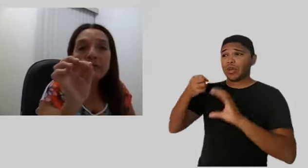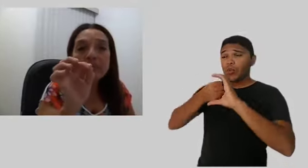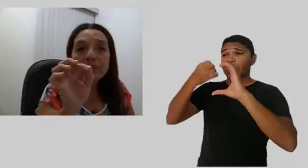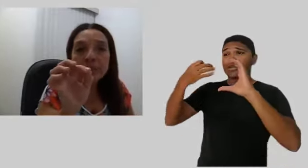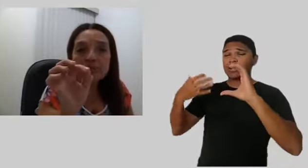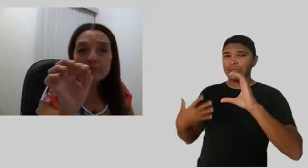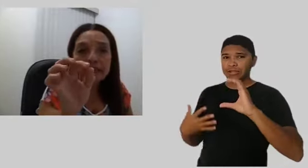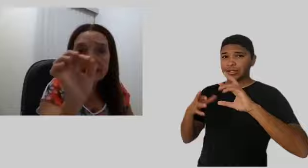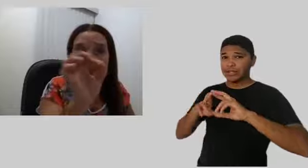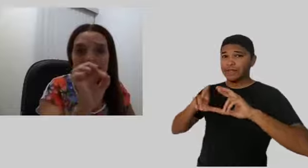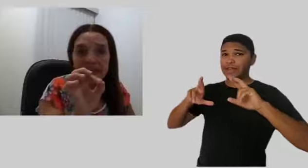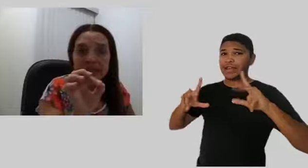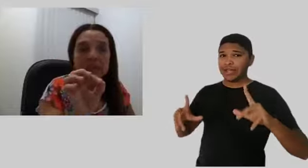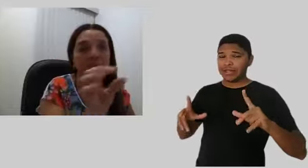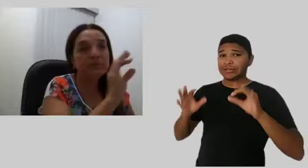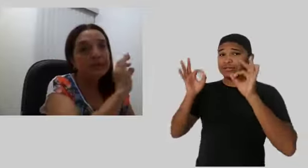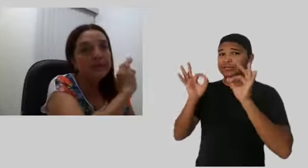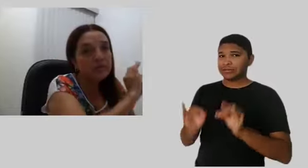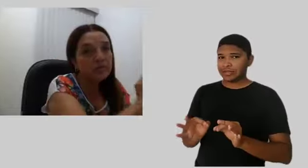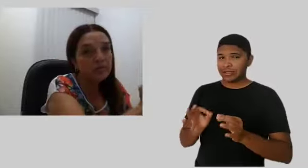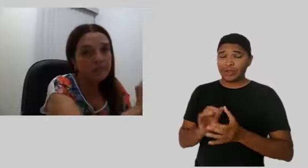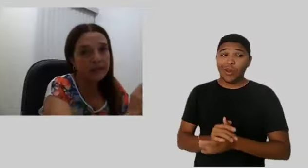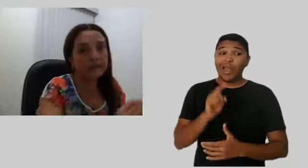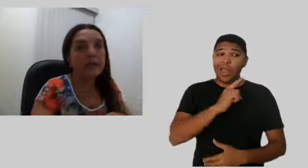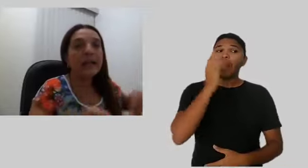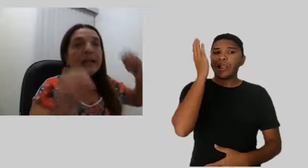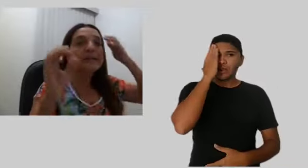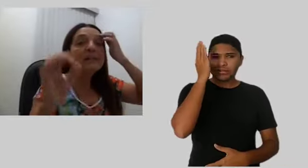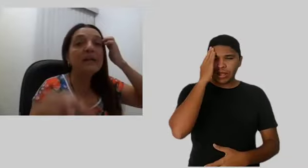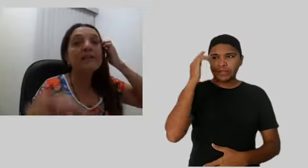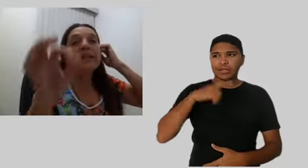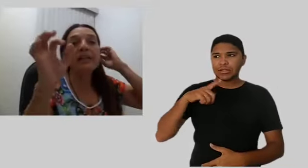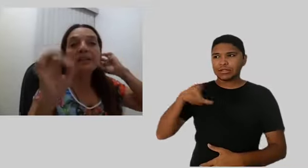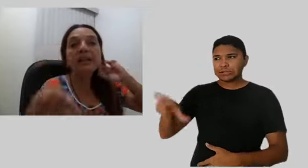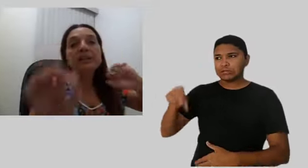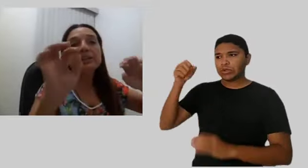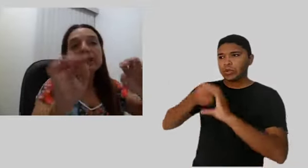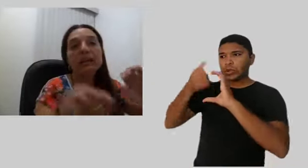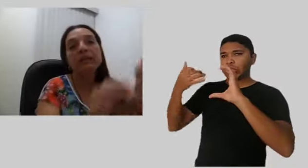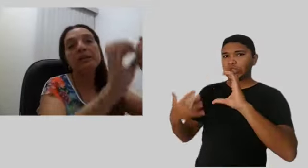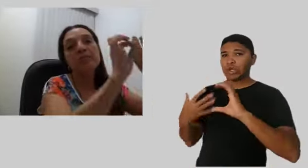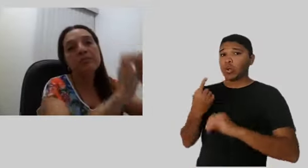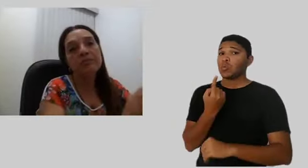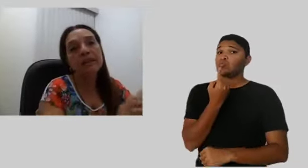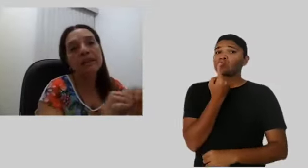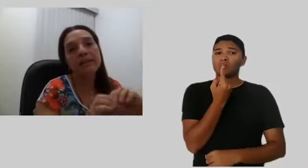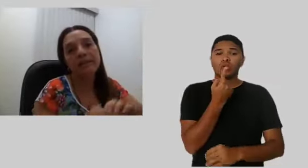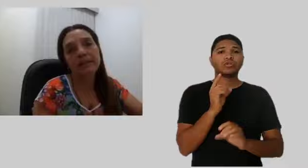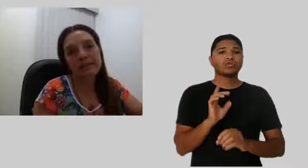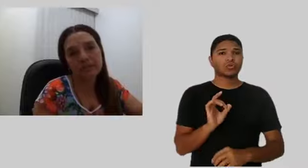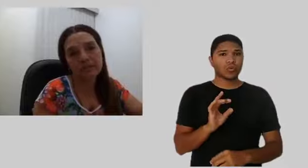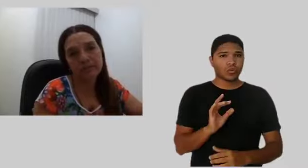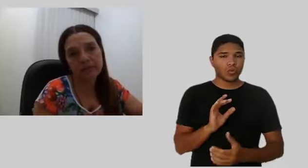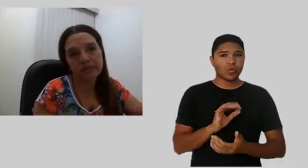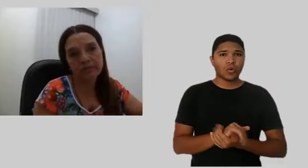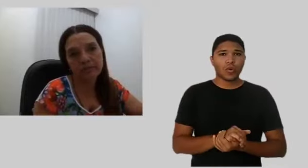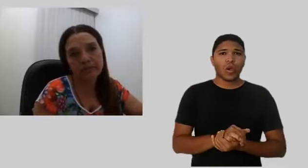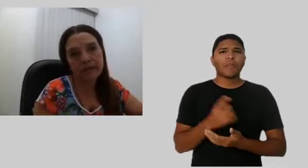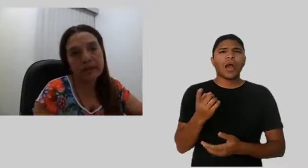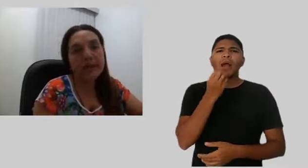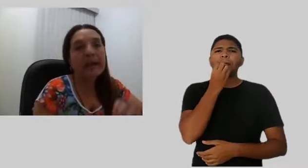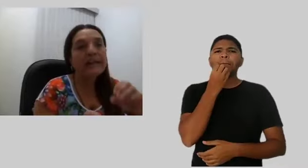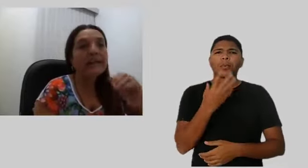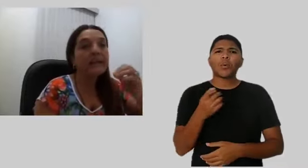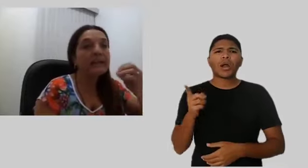vai destacar uma característica diferente do complexo. Ela sabe que ela está destacando uma característica do